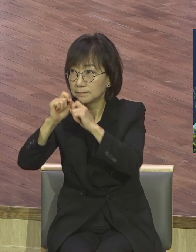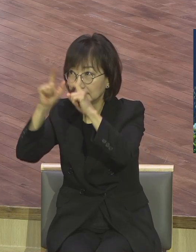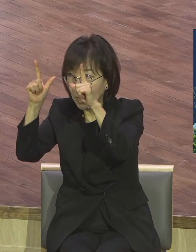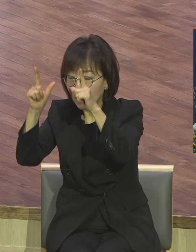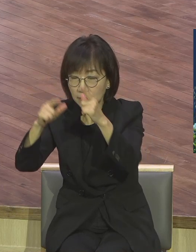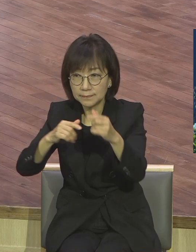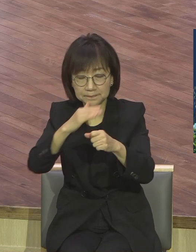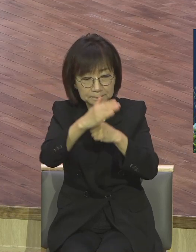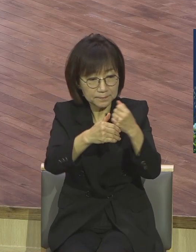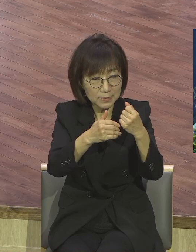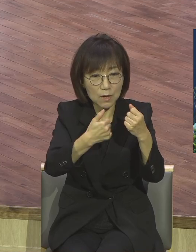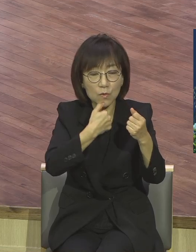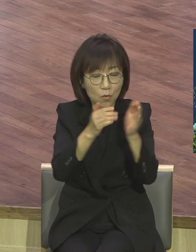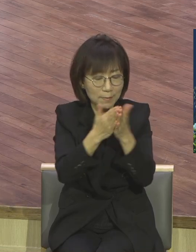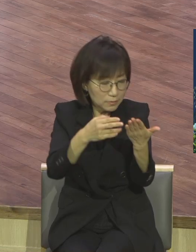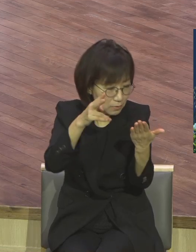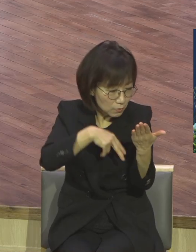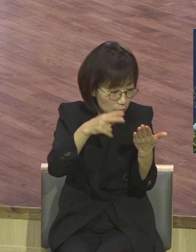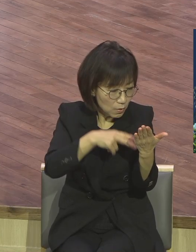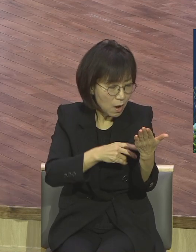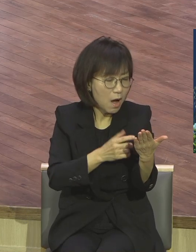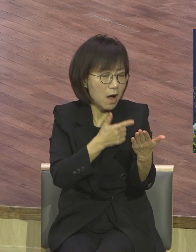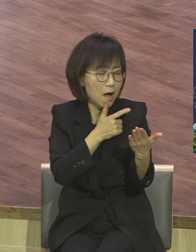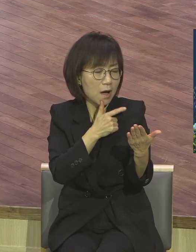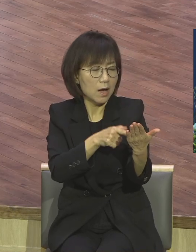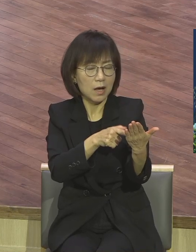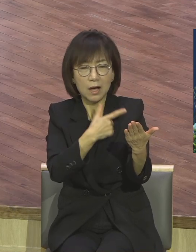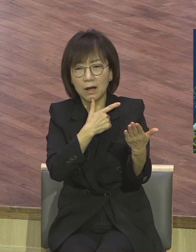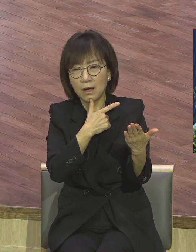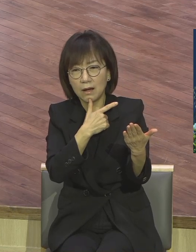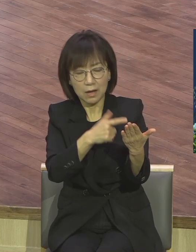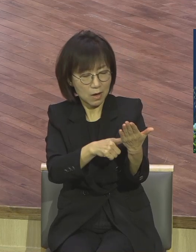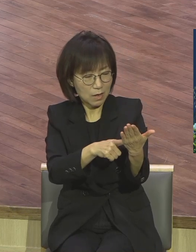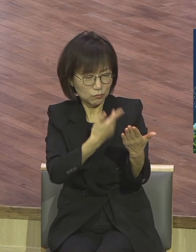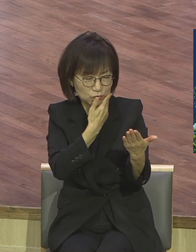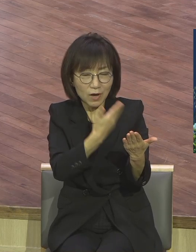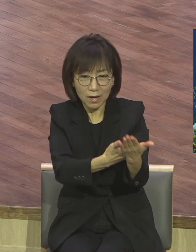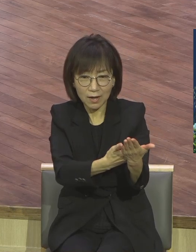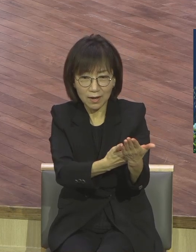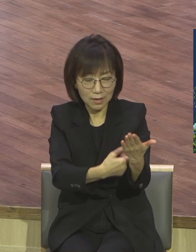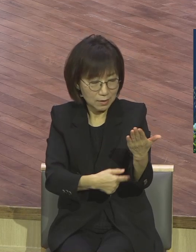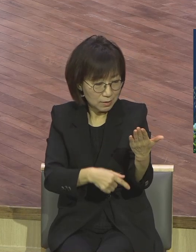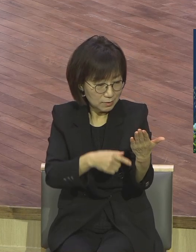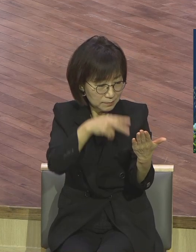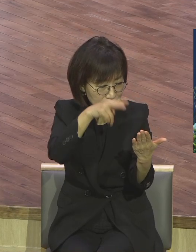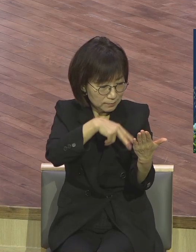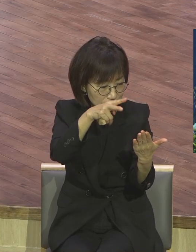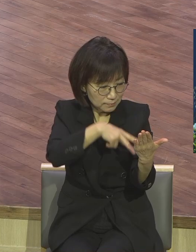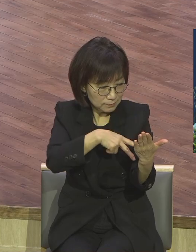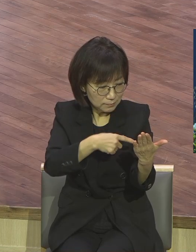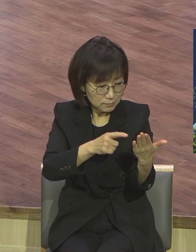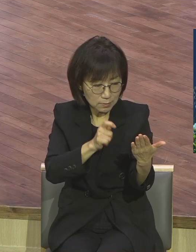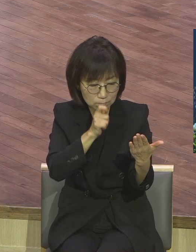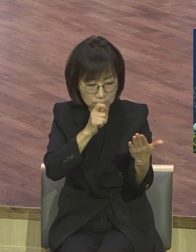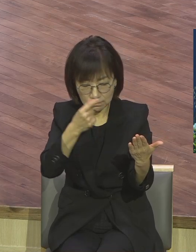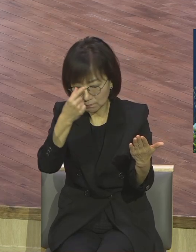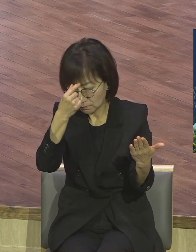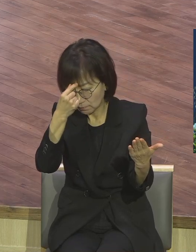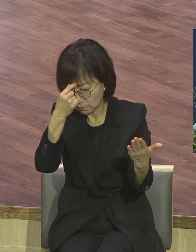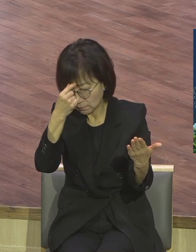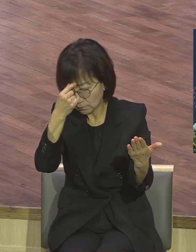가치 있는 정말 사실적으로 느껴지는 그렇게 묵상하면 할수록 더